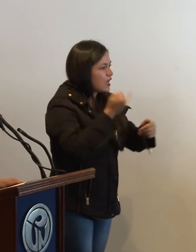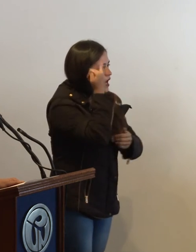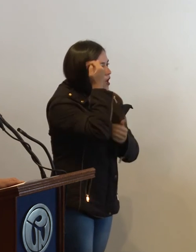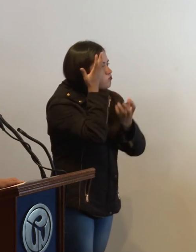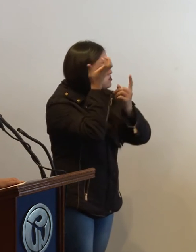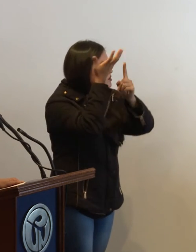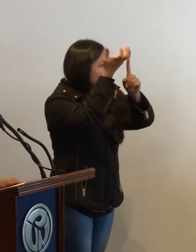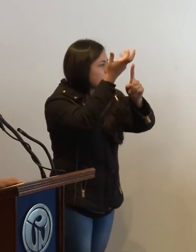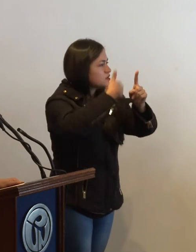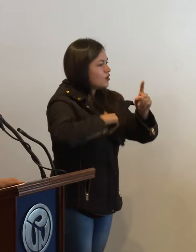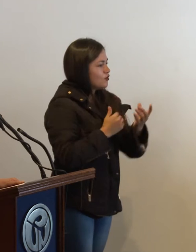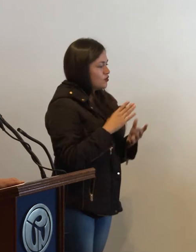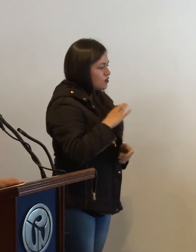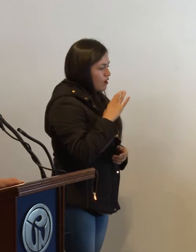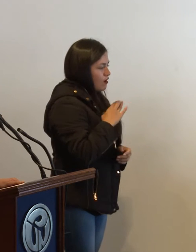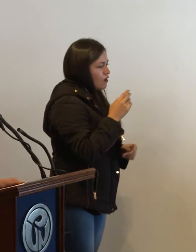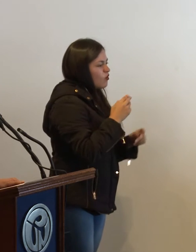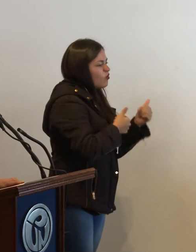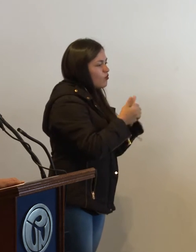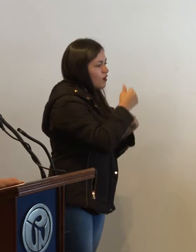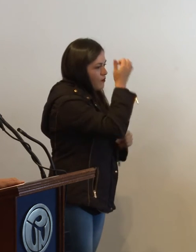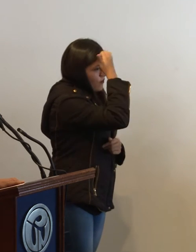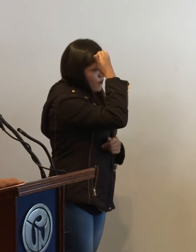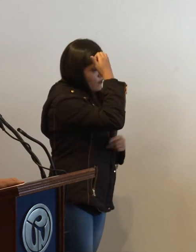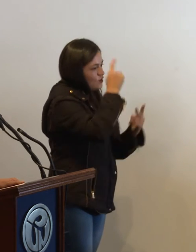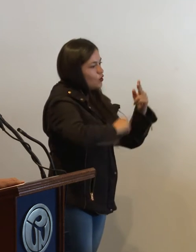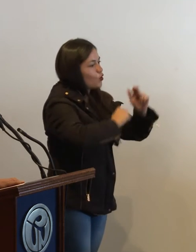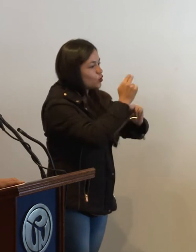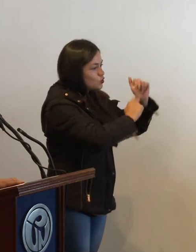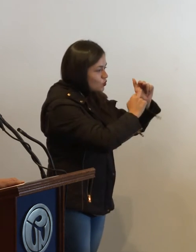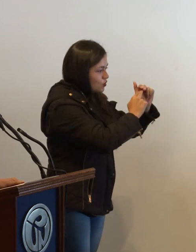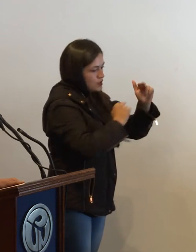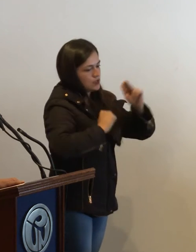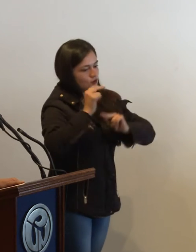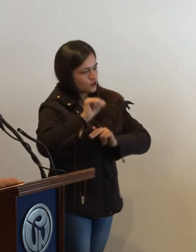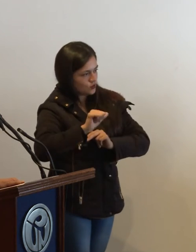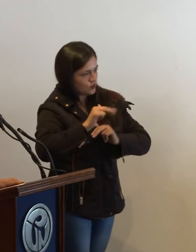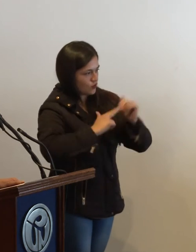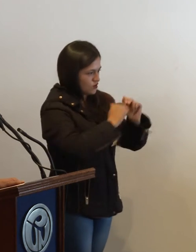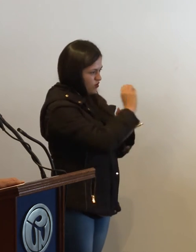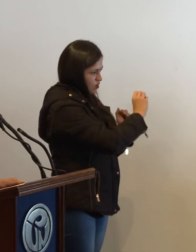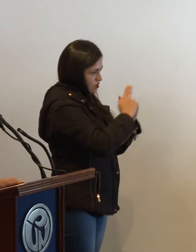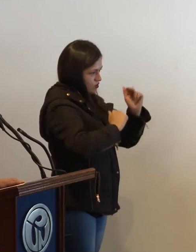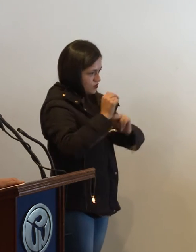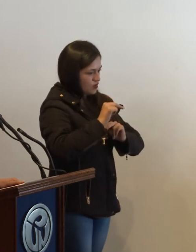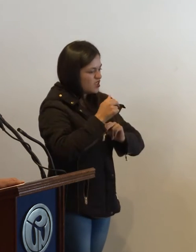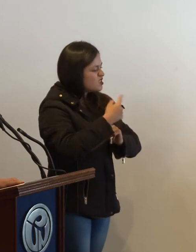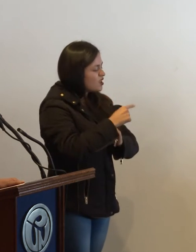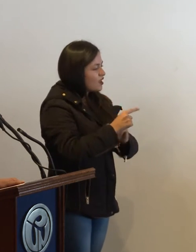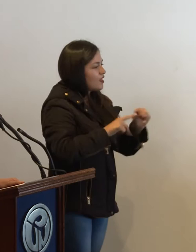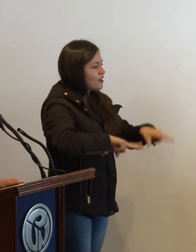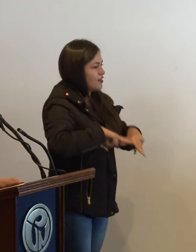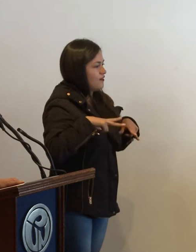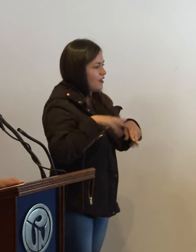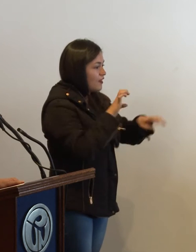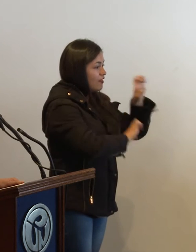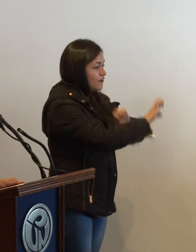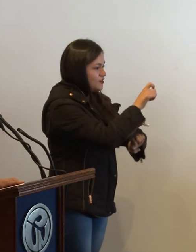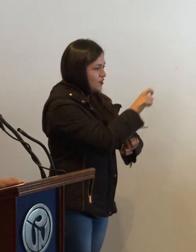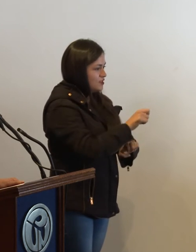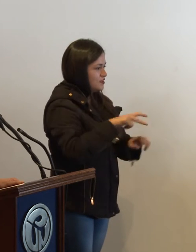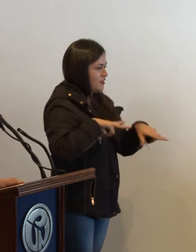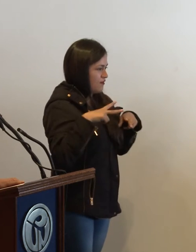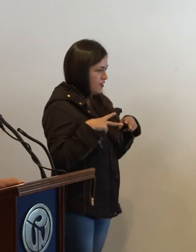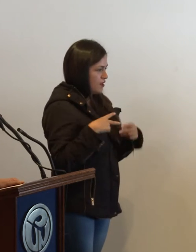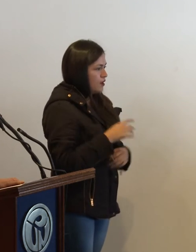que nos caracteriza como constructores y constructoras, defensores y defensoras de la vida. Esto solo es posible si